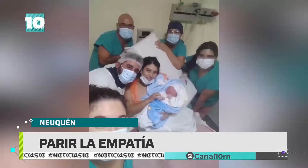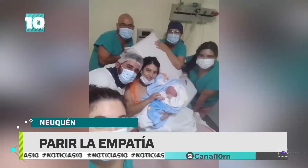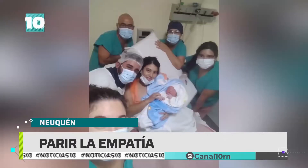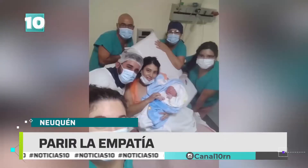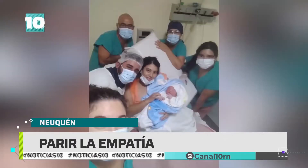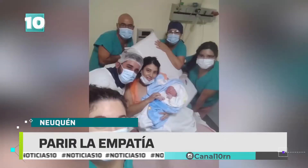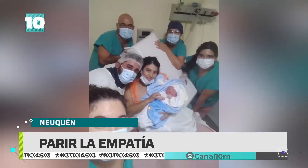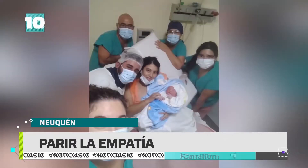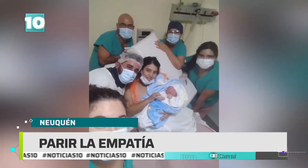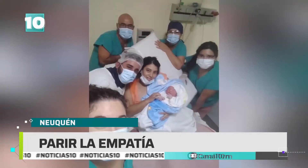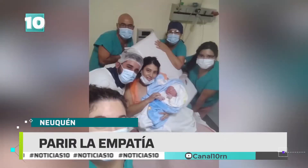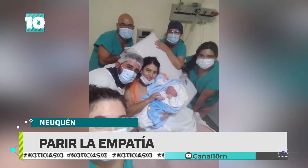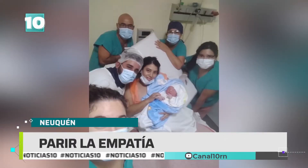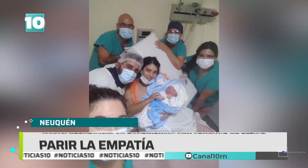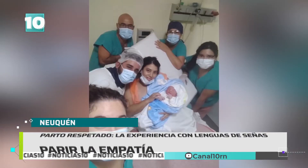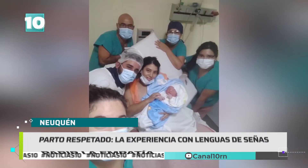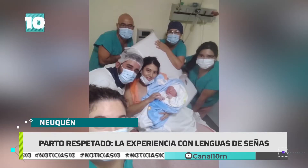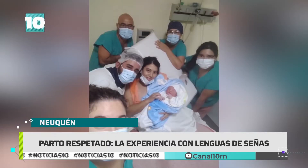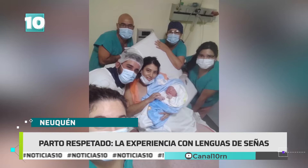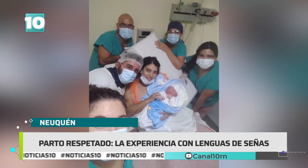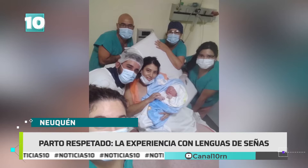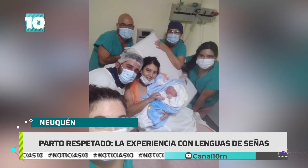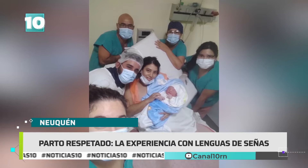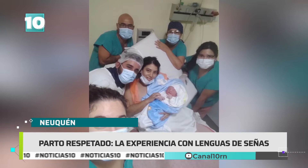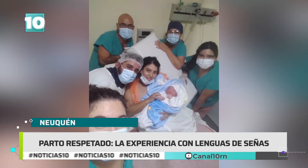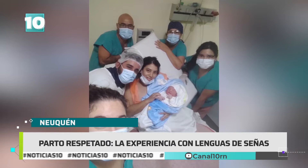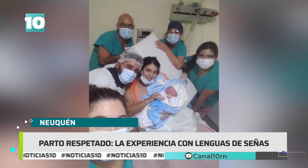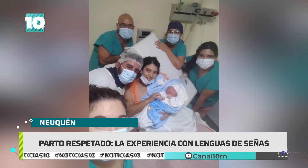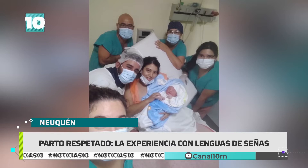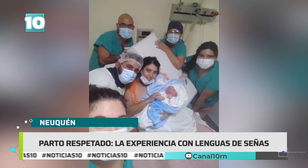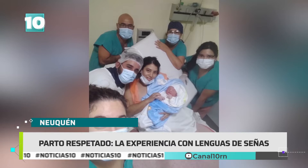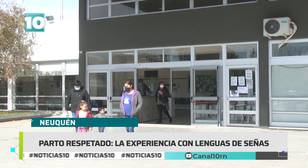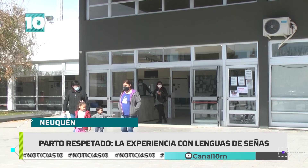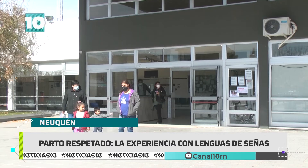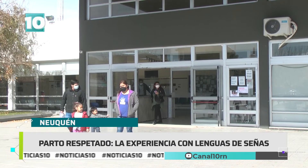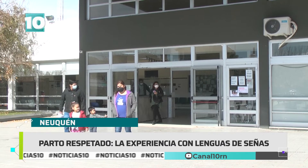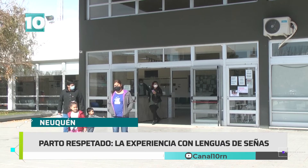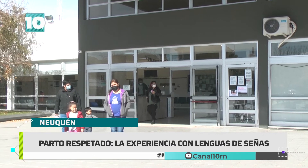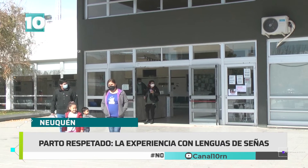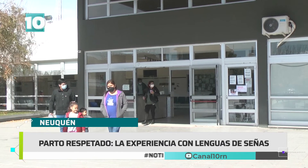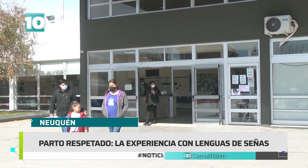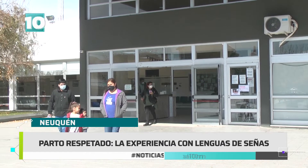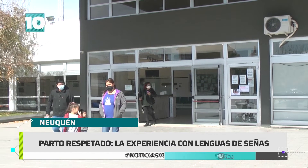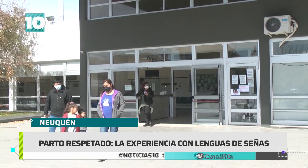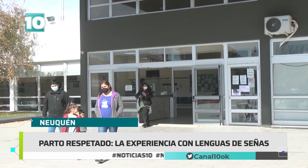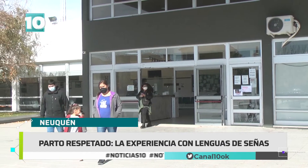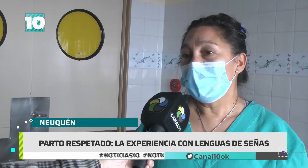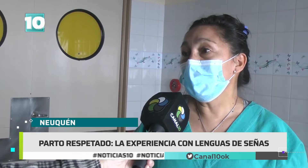sin intérprete, un parto respetado para una mamá que traía al mundo a su tercer hijo. Estamos capacitándonos y